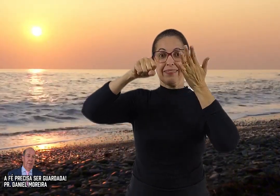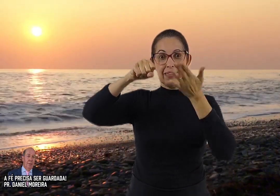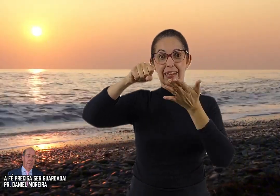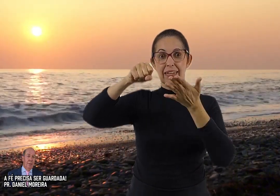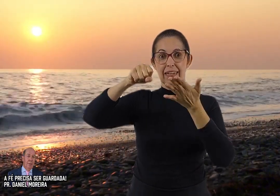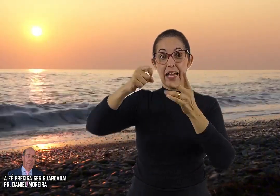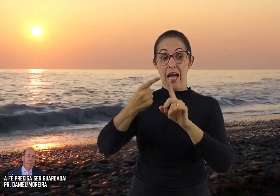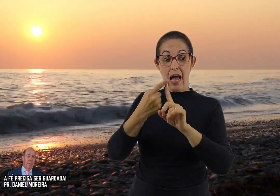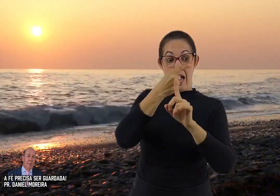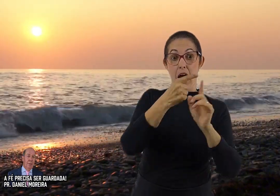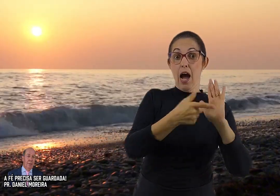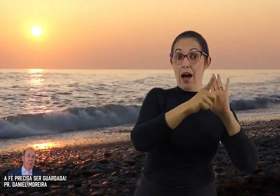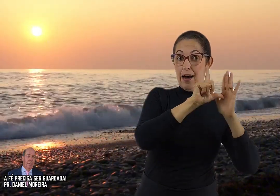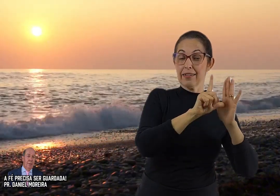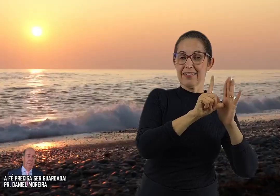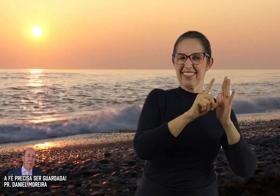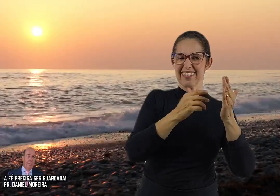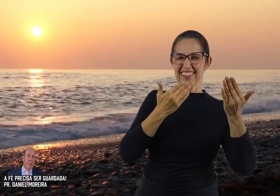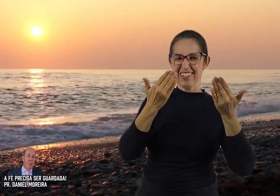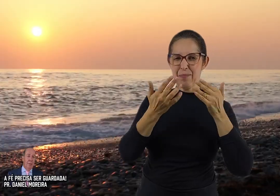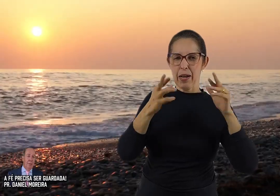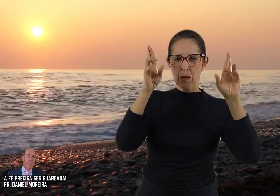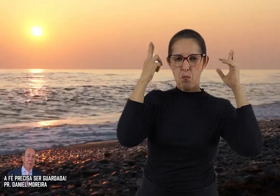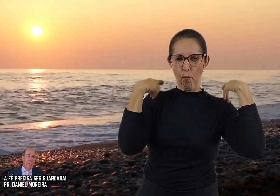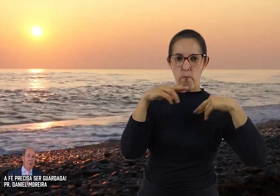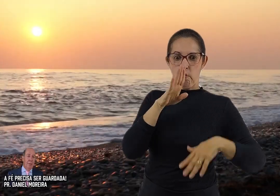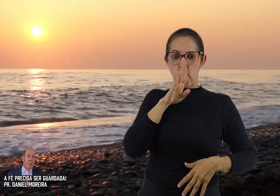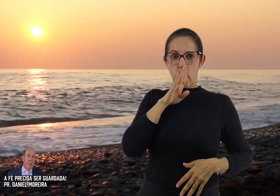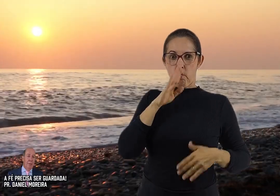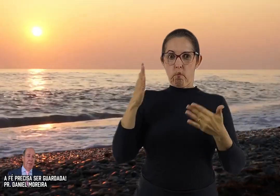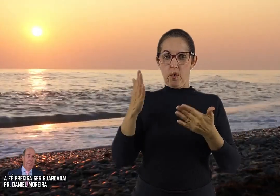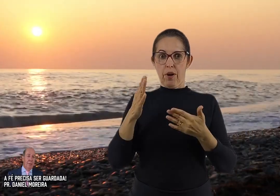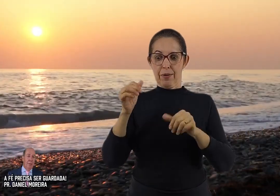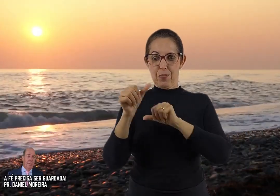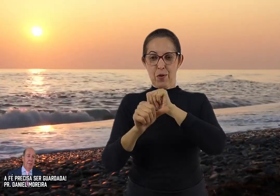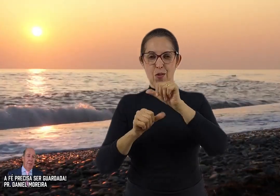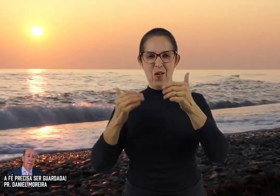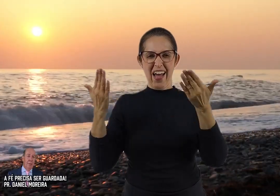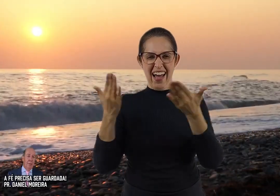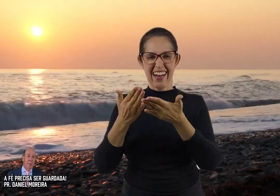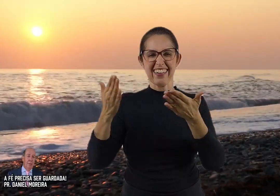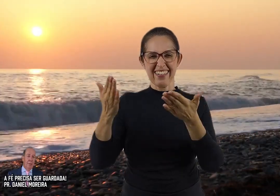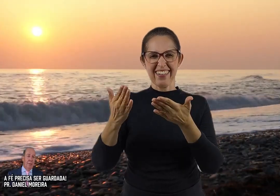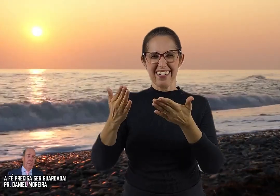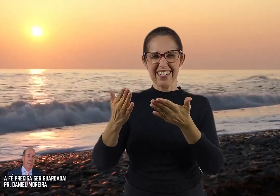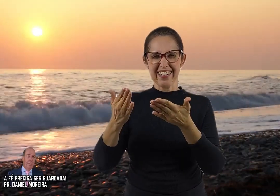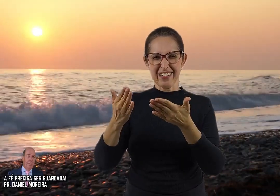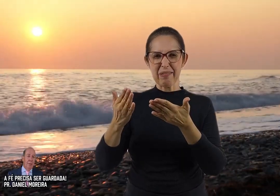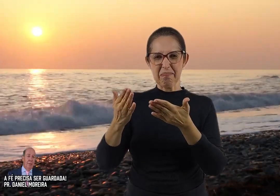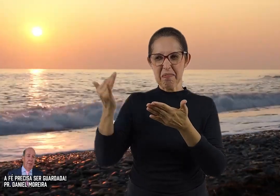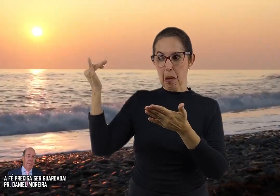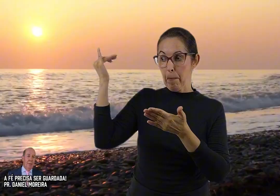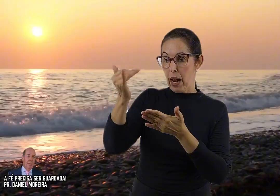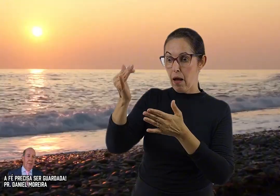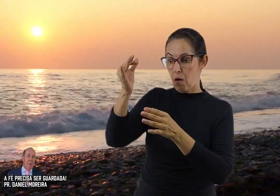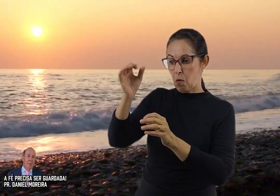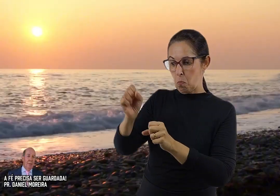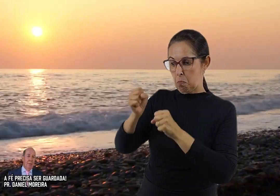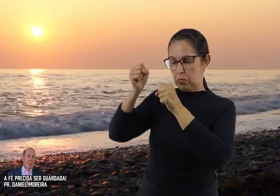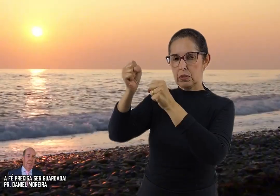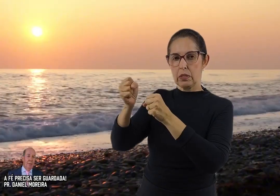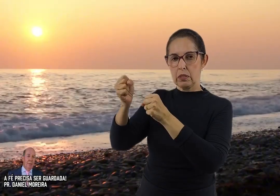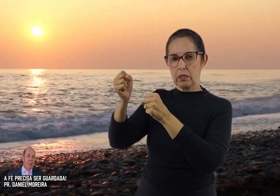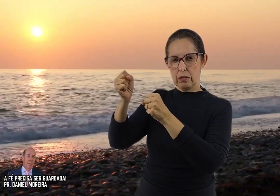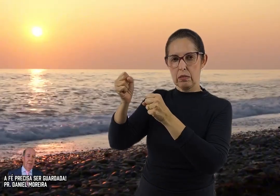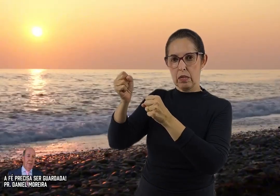Cordeiro mudo da primeira vinda, mas agora não. Agora é a palavra de poder, é a palavra de juízo, é a palavra de